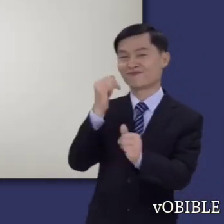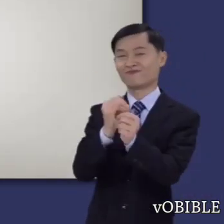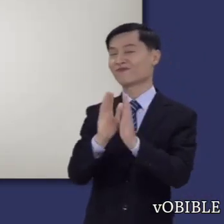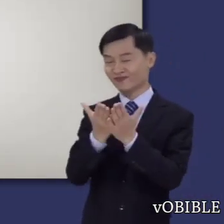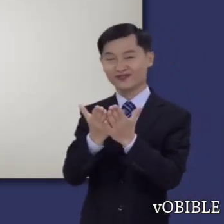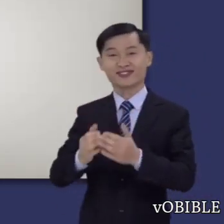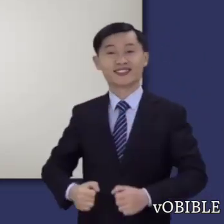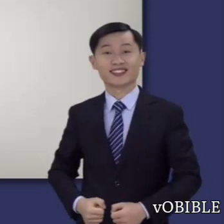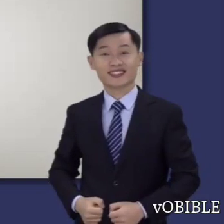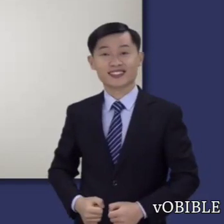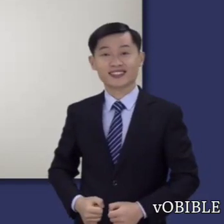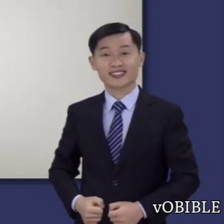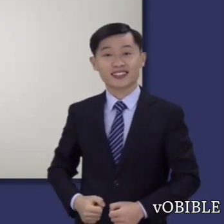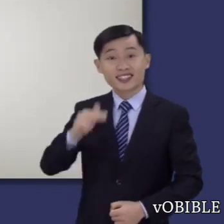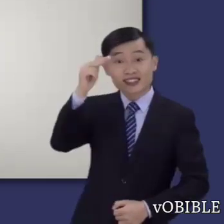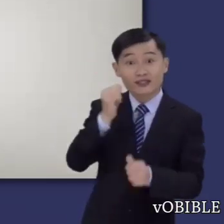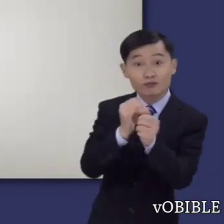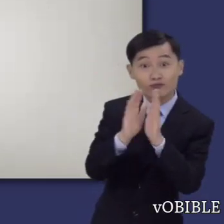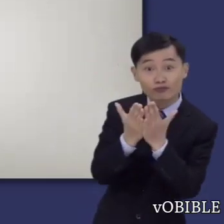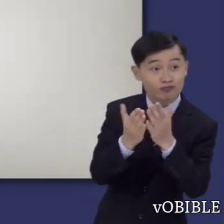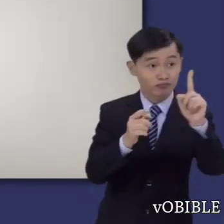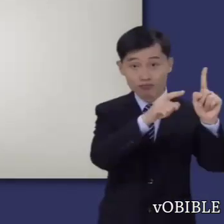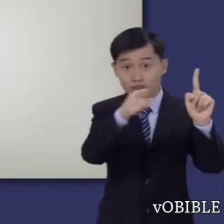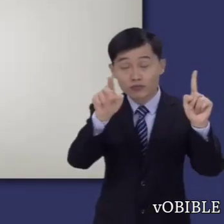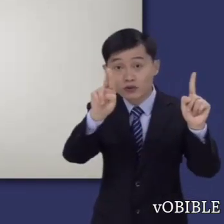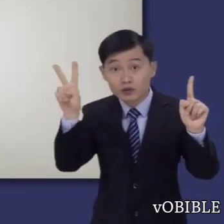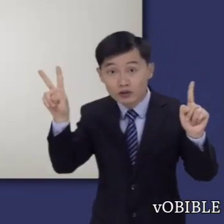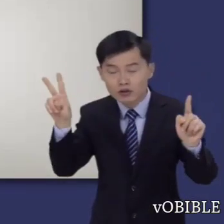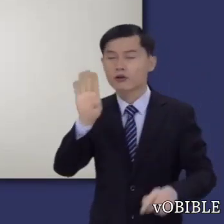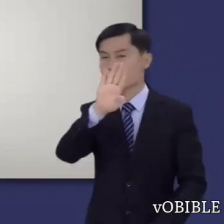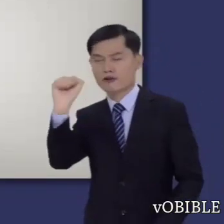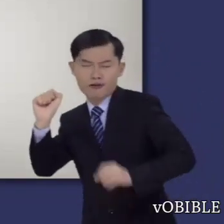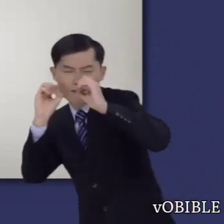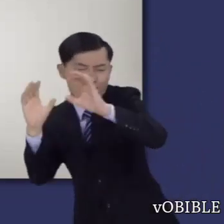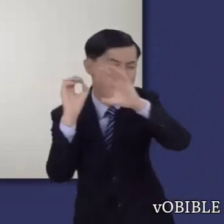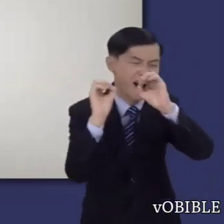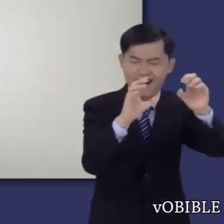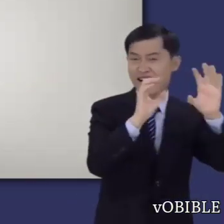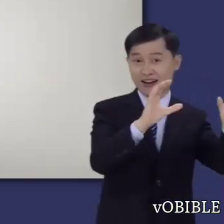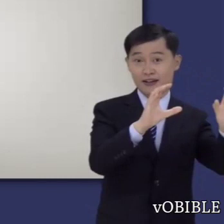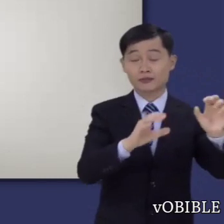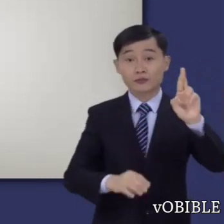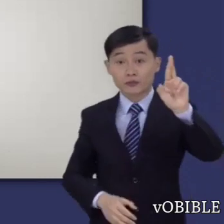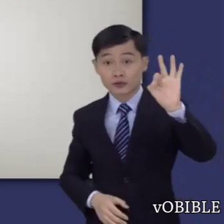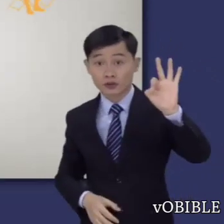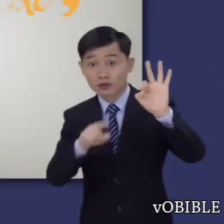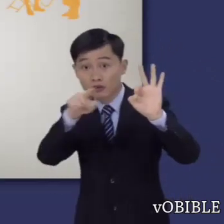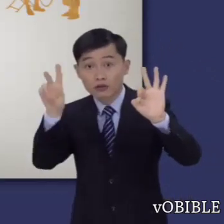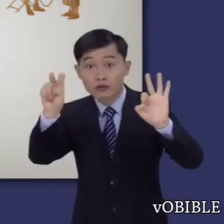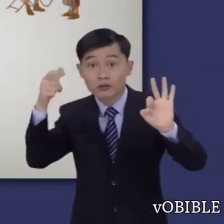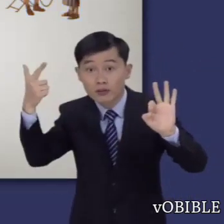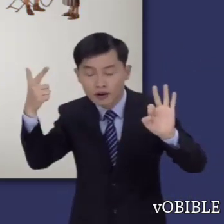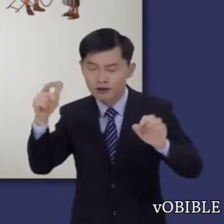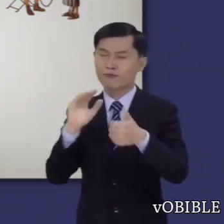第一到十二章的记载大部分与使徒彼得的活动有关，第十三到二十八章